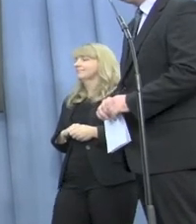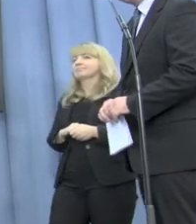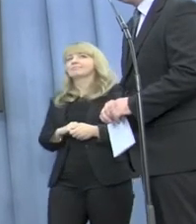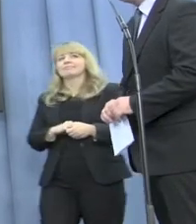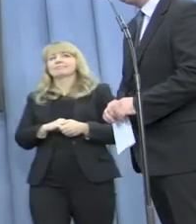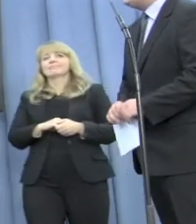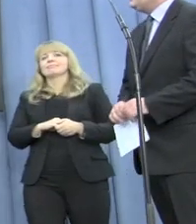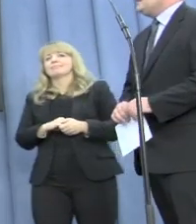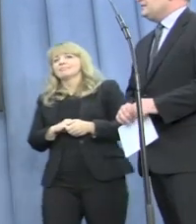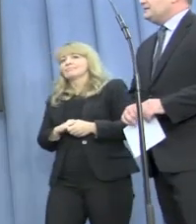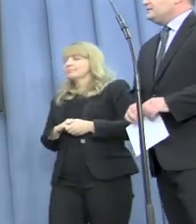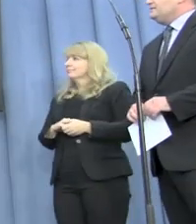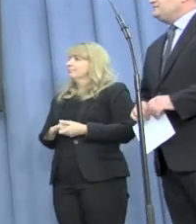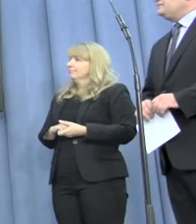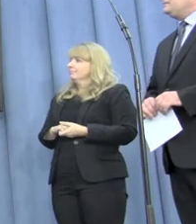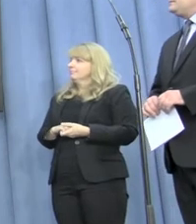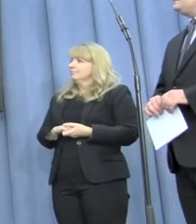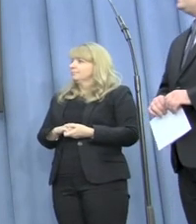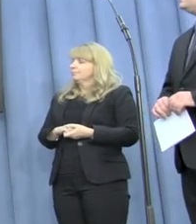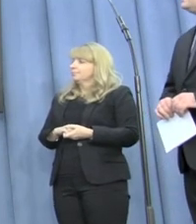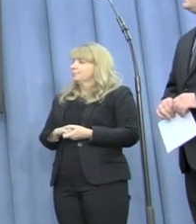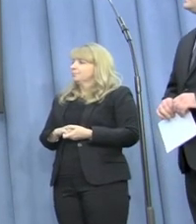mógłby sobie obejrzeć.